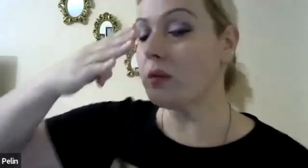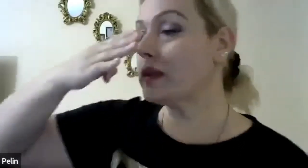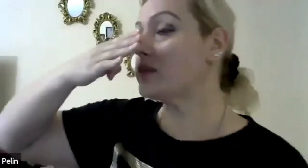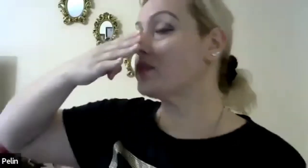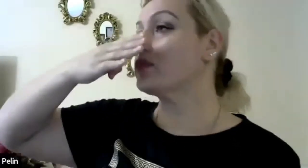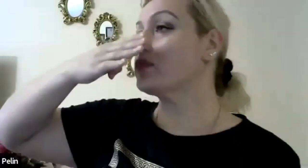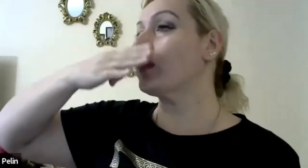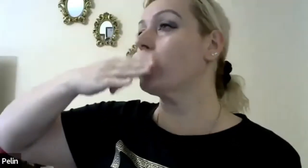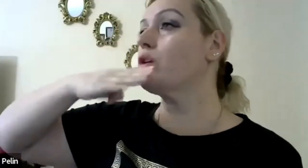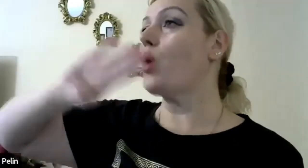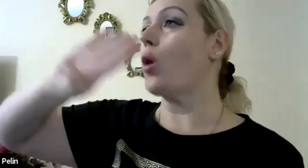bakın. Yok.